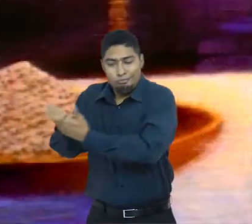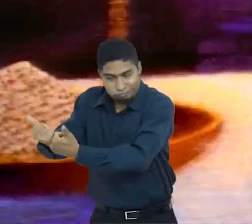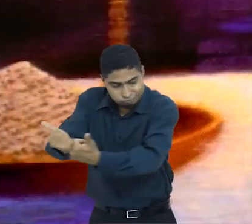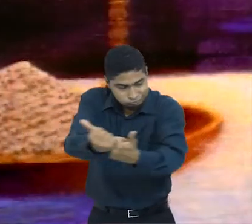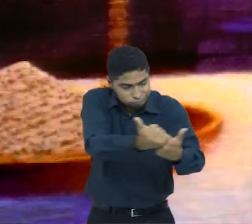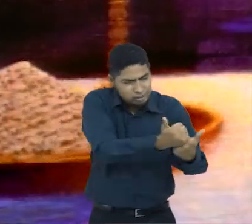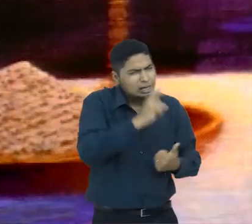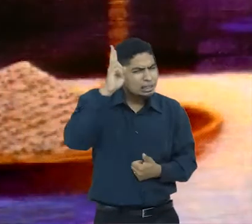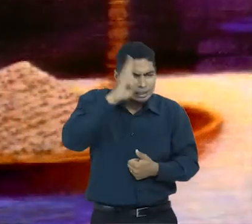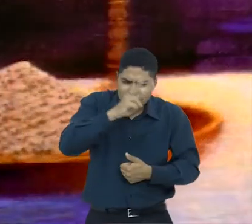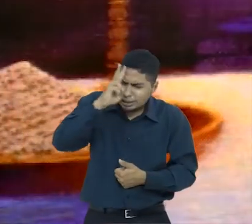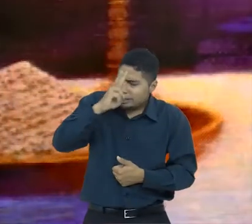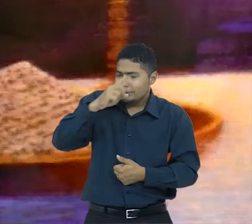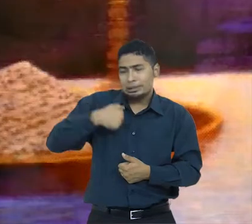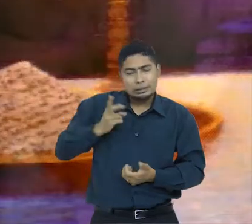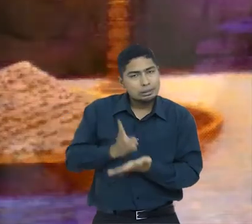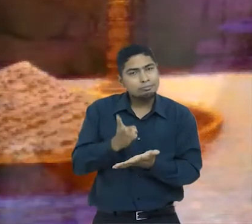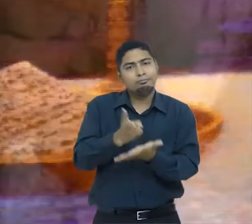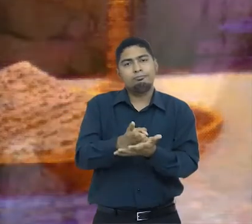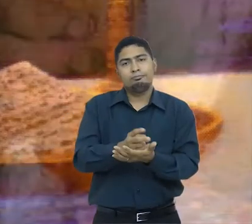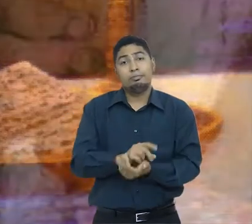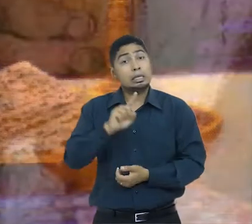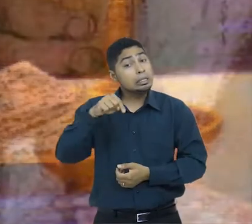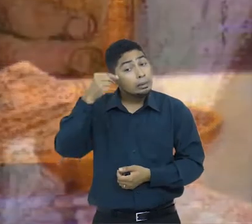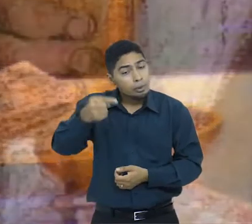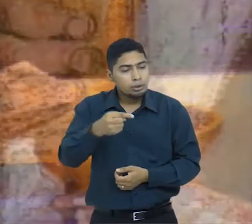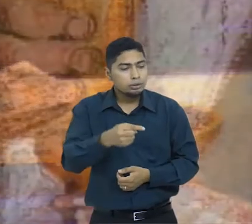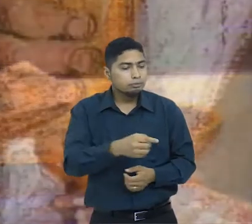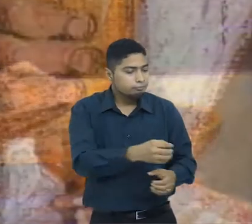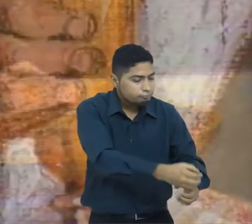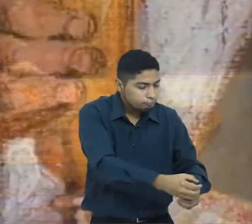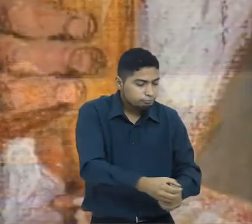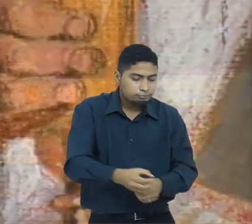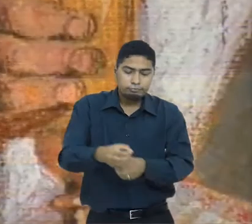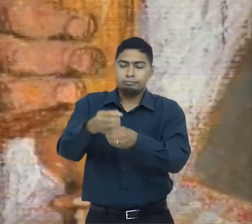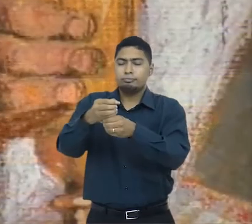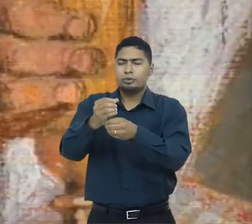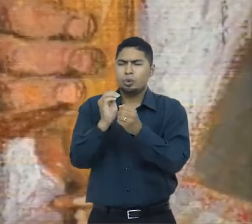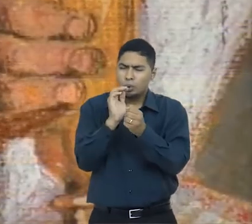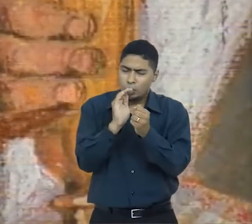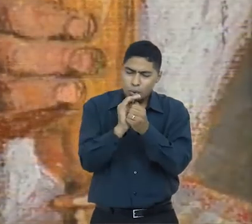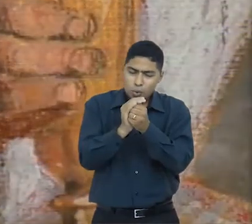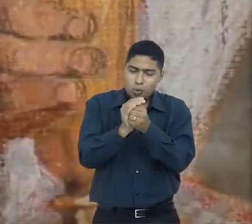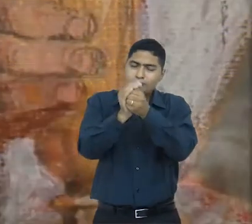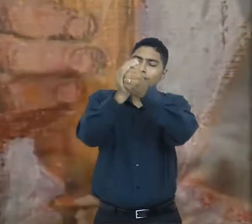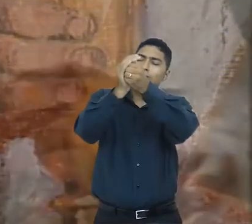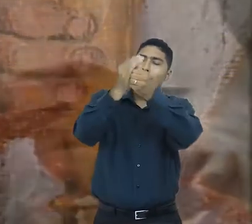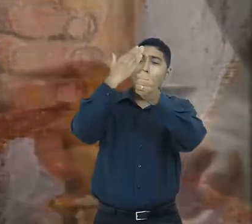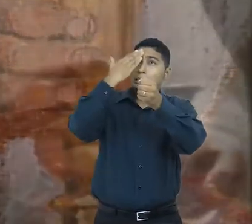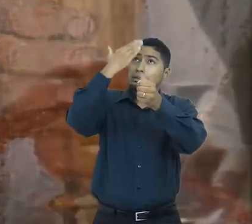vocês. Façam isso sempre para se lembrarem de mim. Depois, Jesus pegou um cálice de vinho, orou